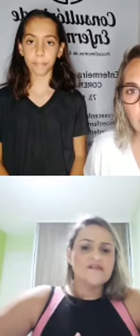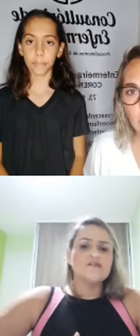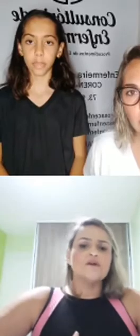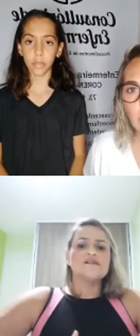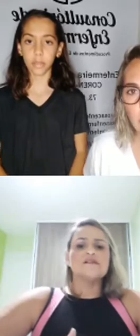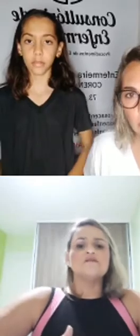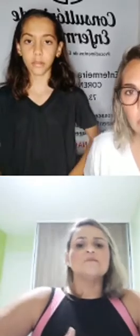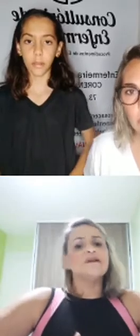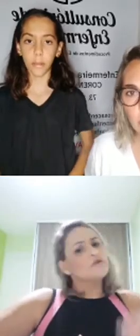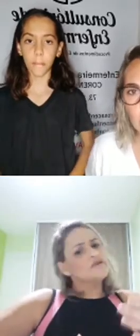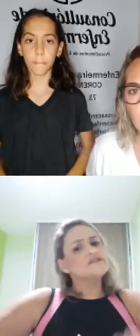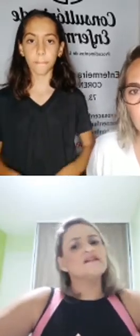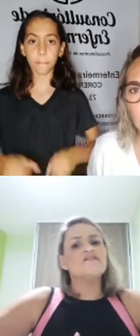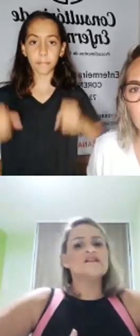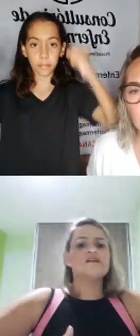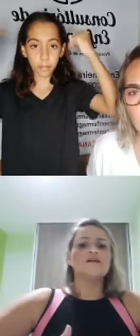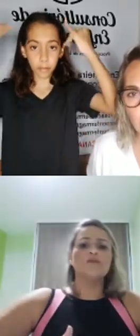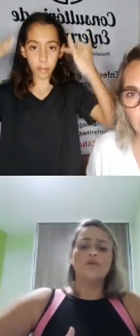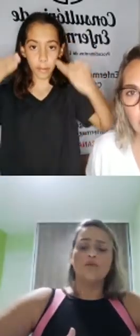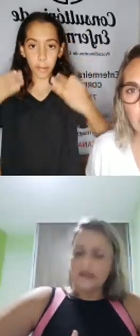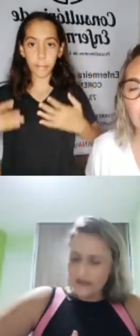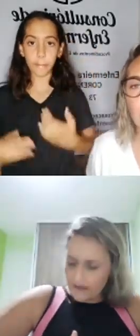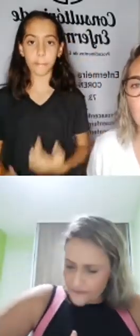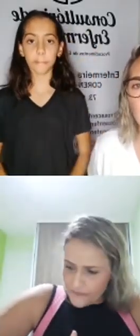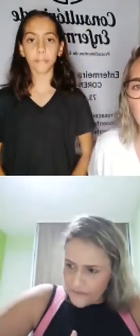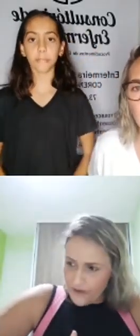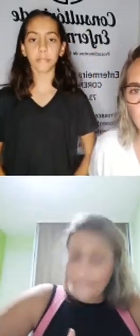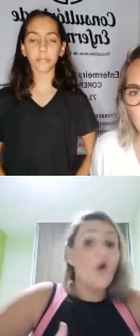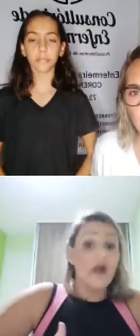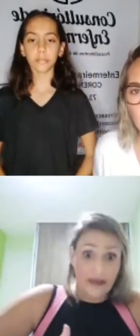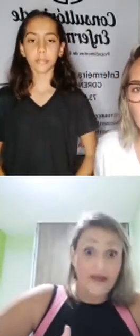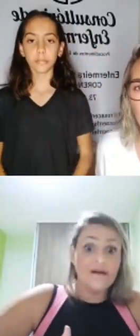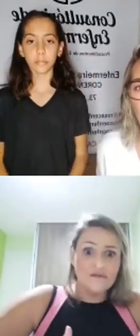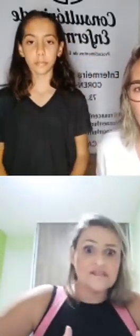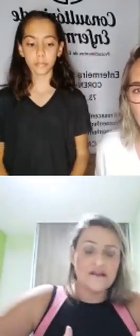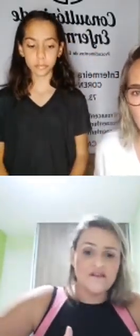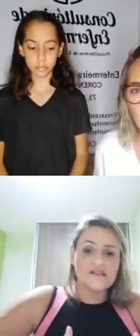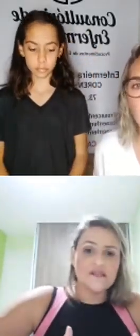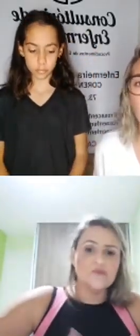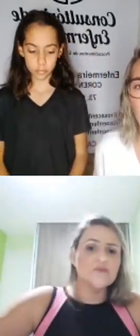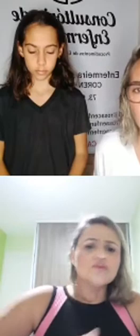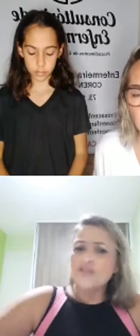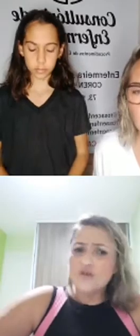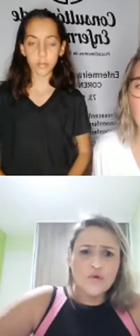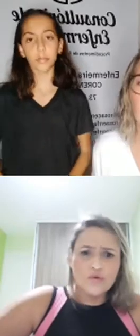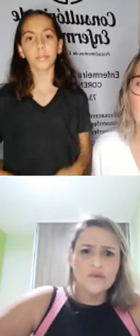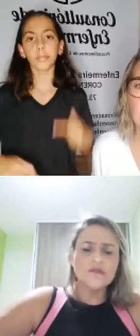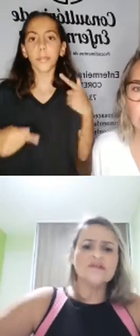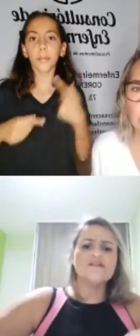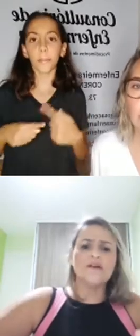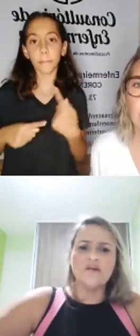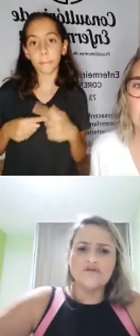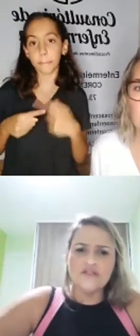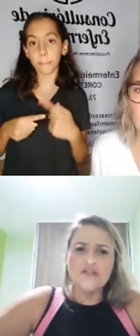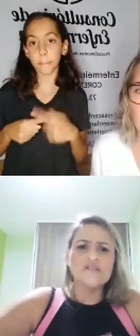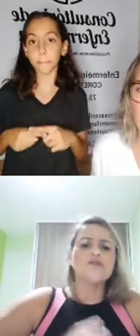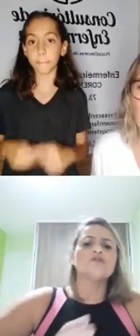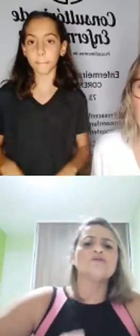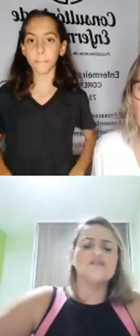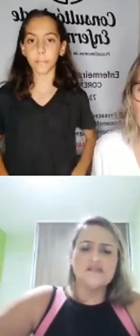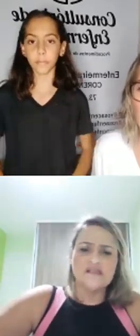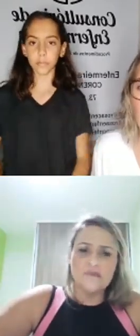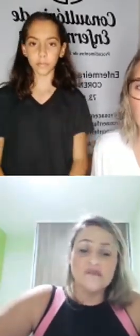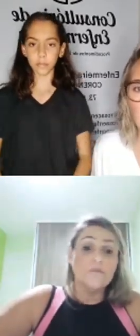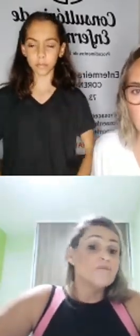a situação, explica o que você está fazendo, por que você está fazendo, em tudo, em todas as patologias, em todos